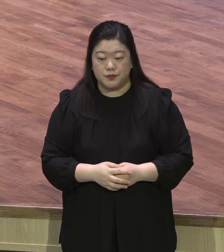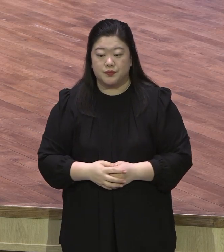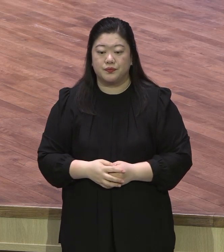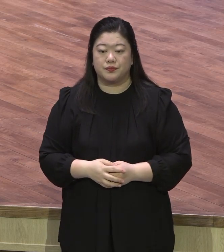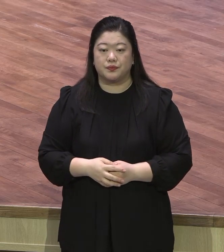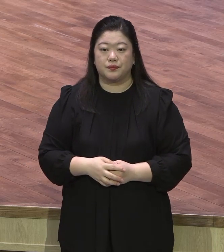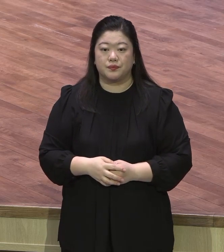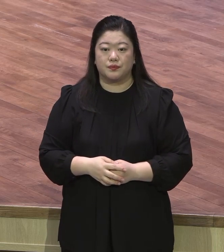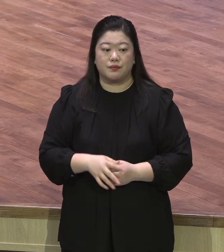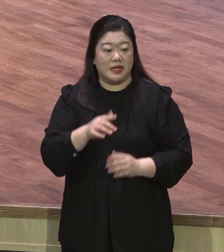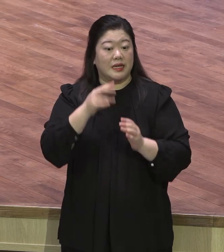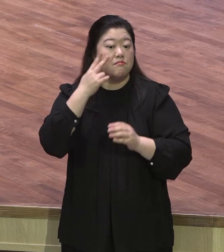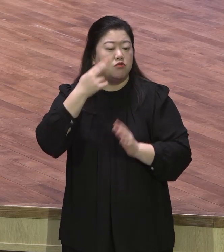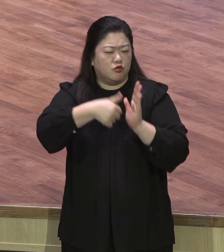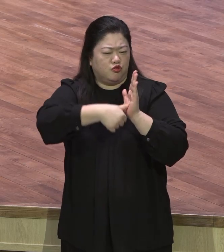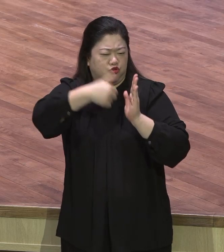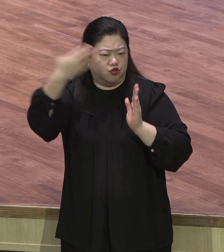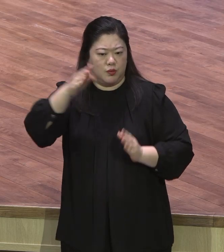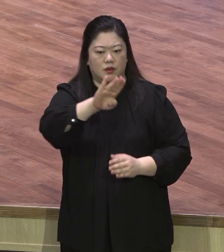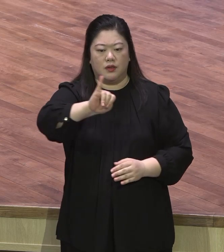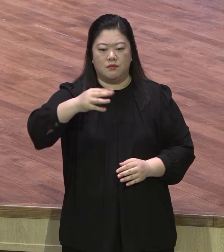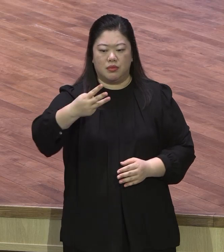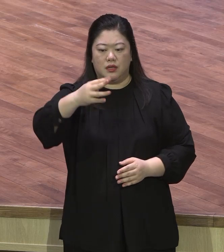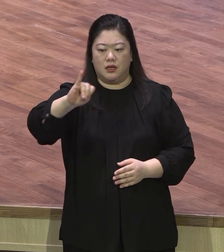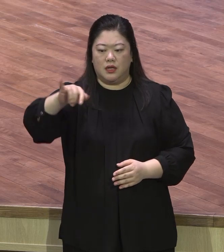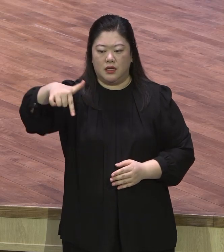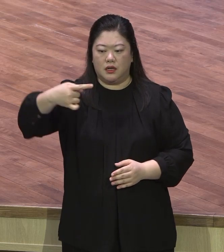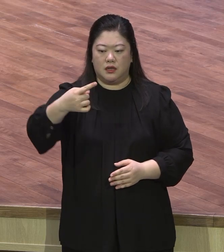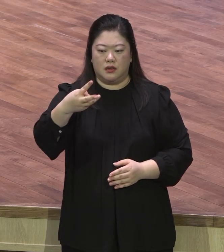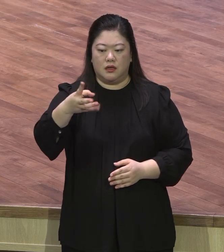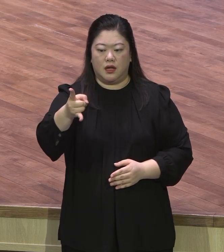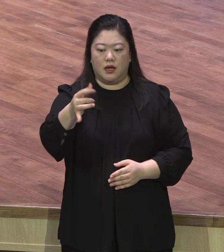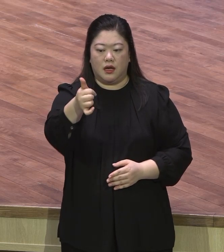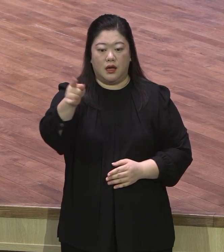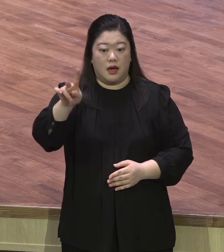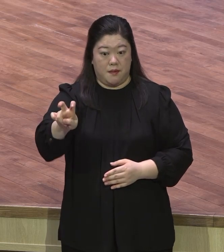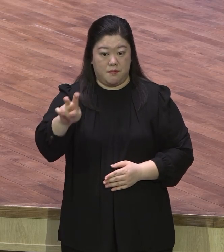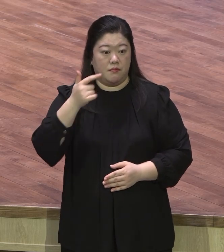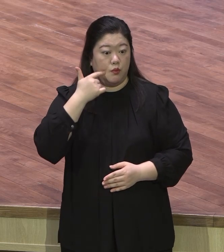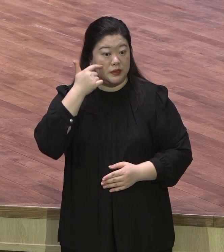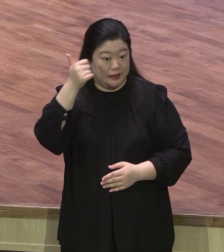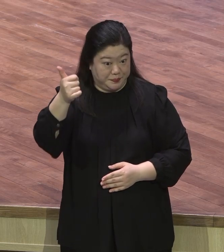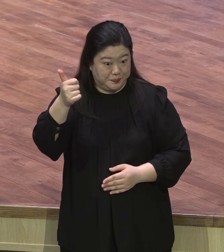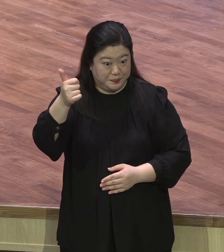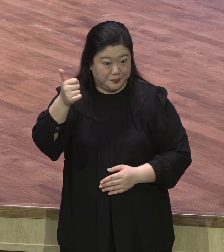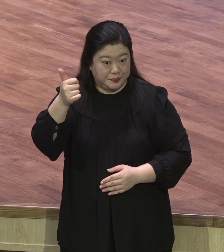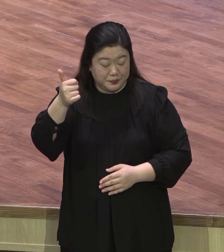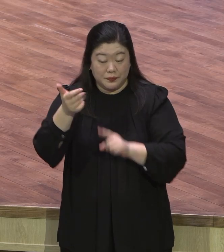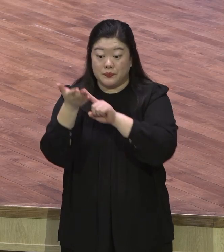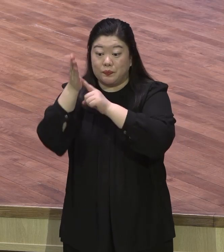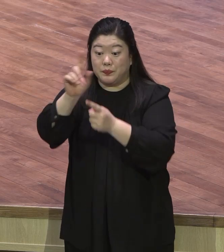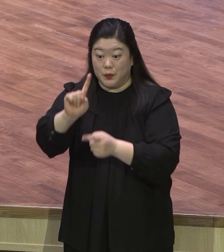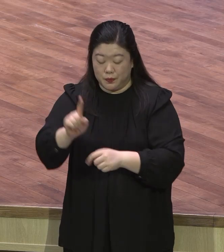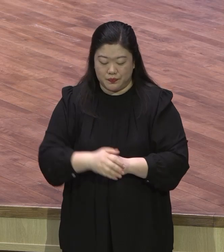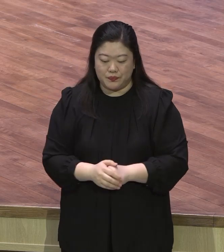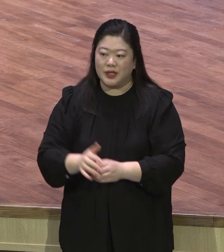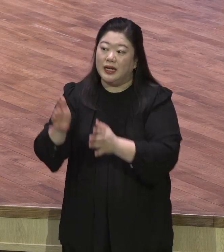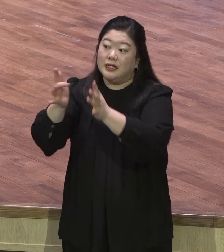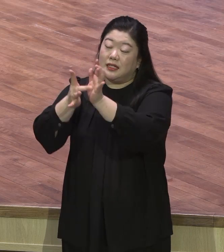빌리그람 목사님은 이를 말했습니다. 예수님께서 가주신 주기도문 중에 일용할